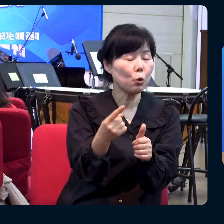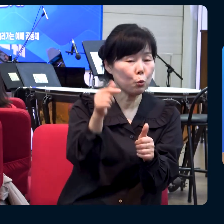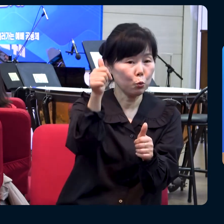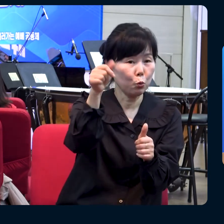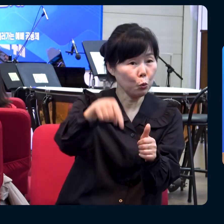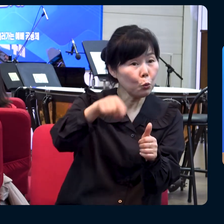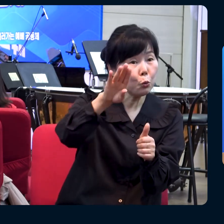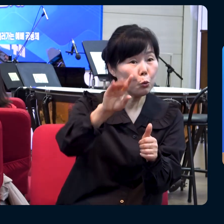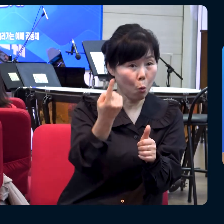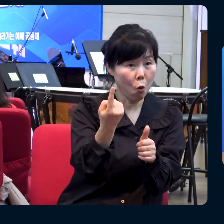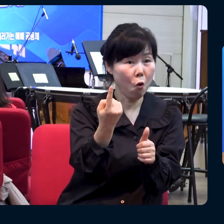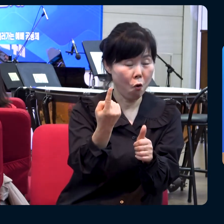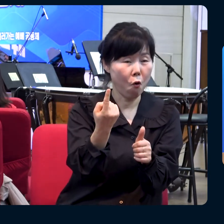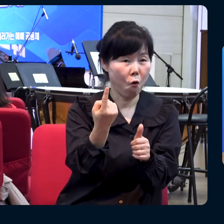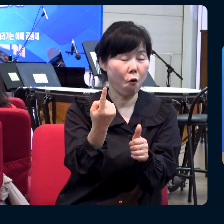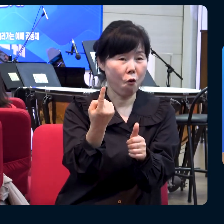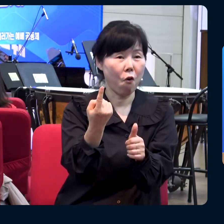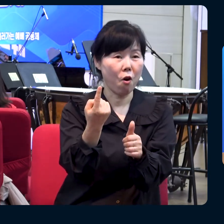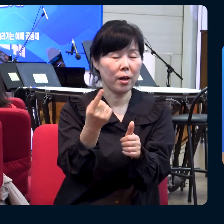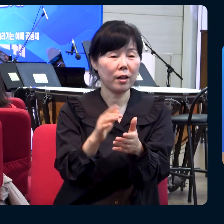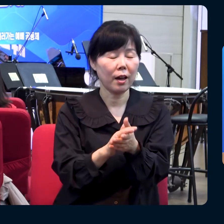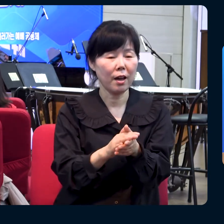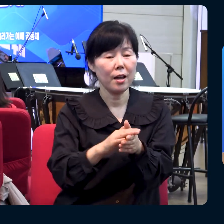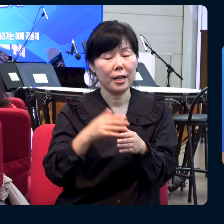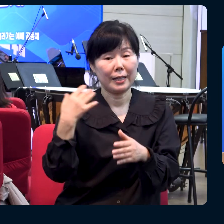담임 목사가 부모님 몰래 이메일을 보냅니다.